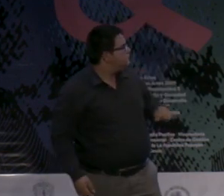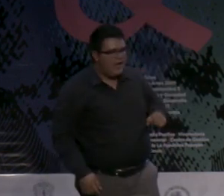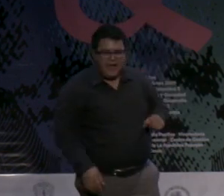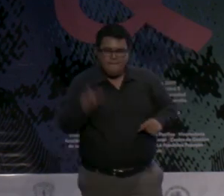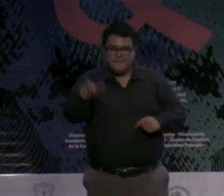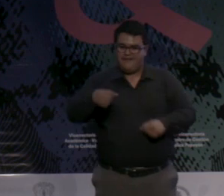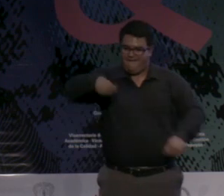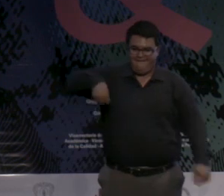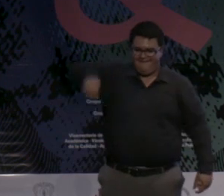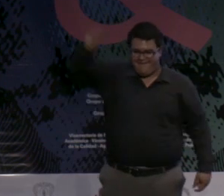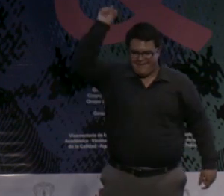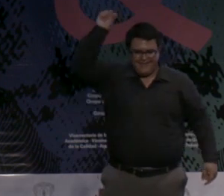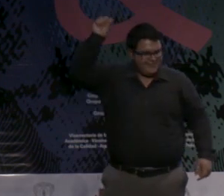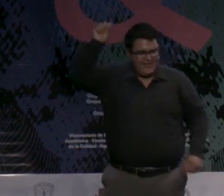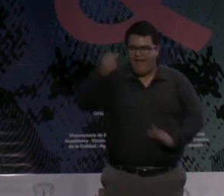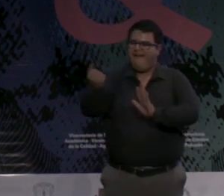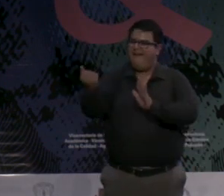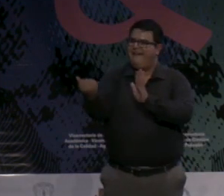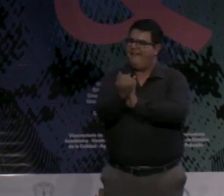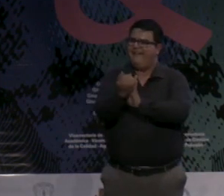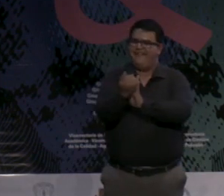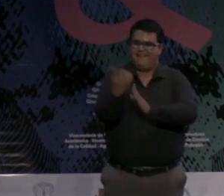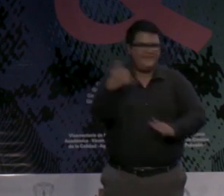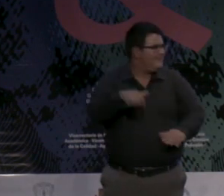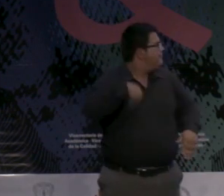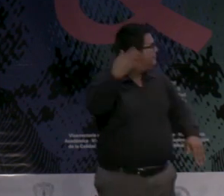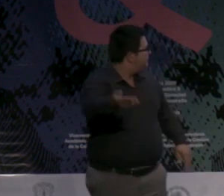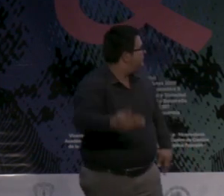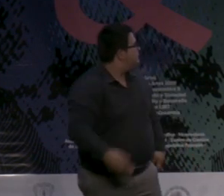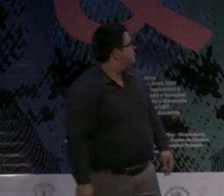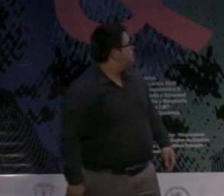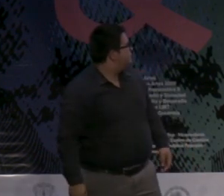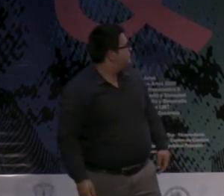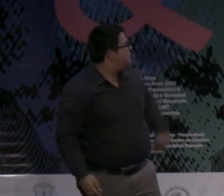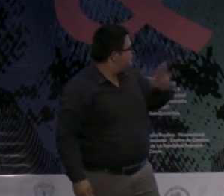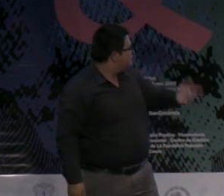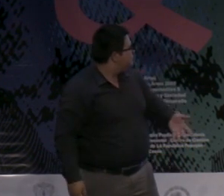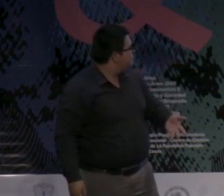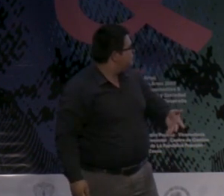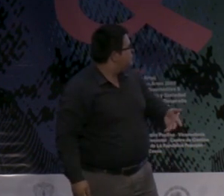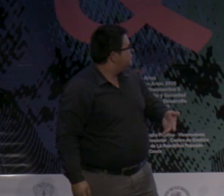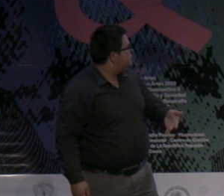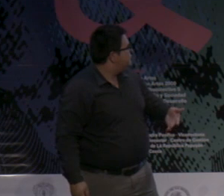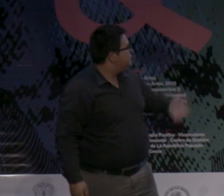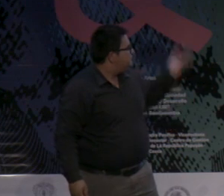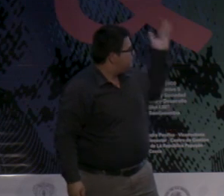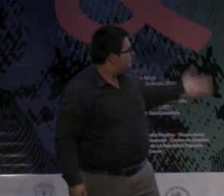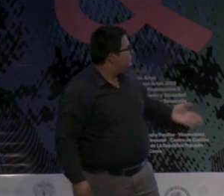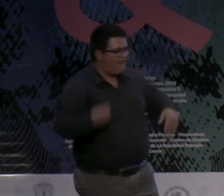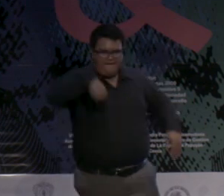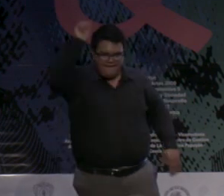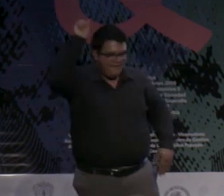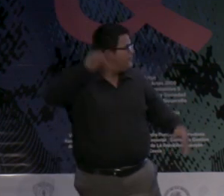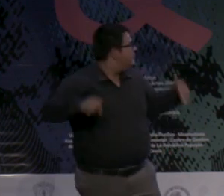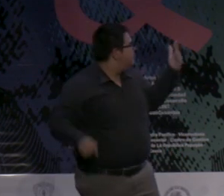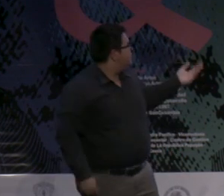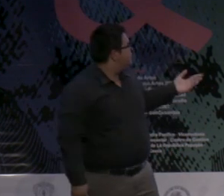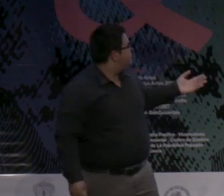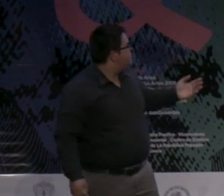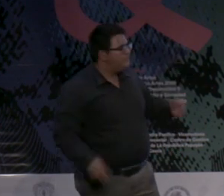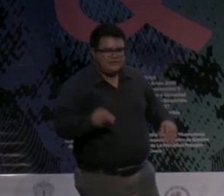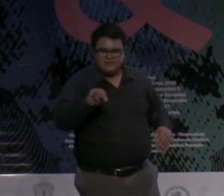de presencia. Pasa al siguiente, por favor. Y este era el momento cuando ya había sido llenado y cuando ya había sido entregado el premio, el formato final. Pasa al